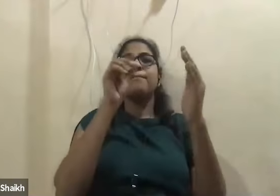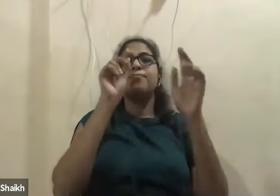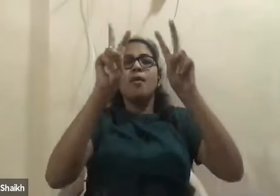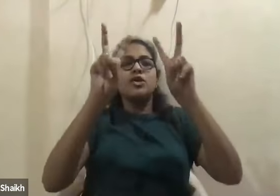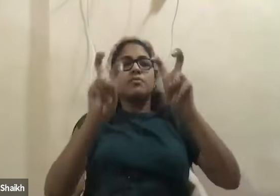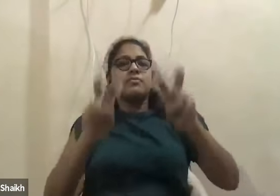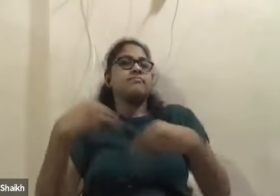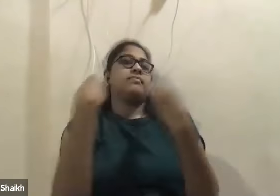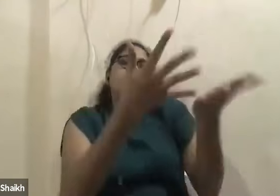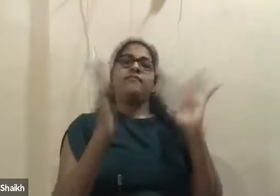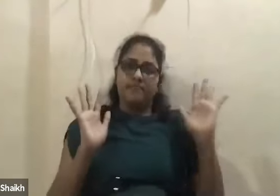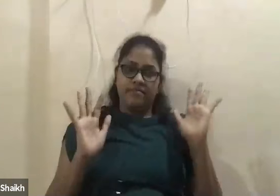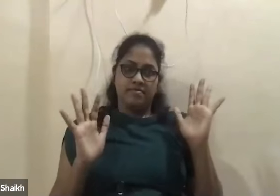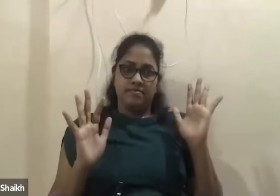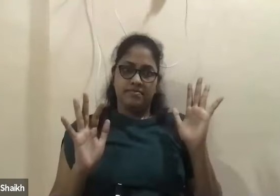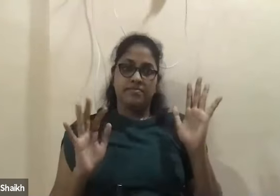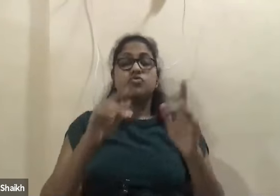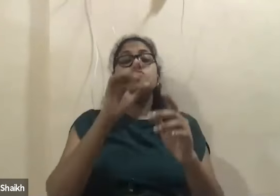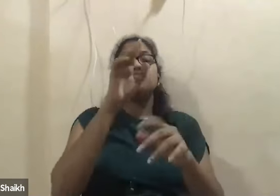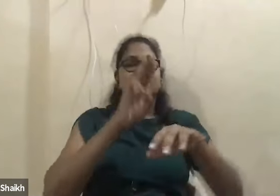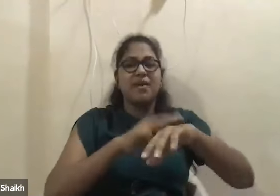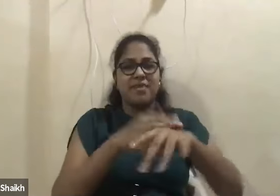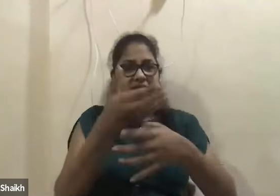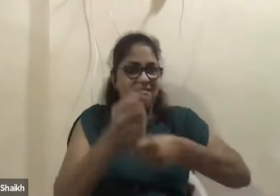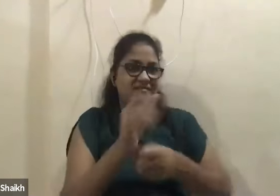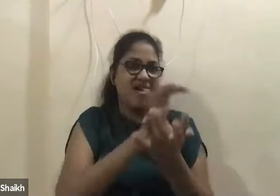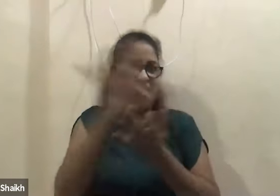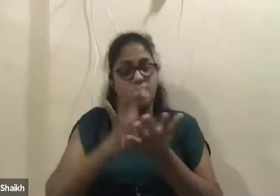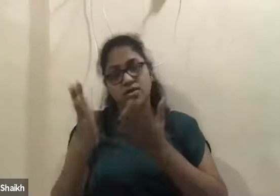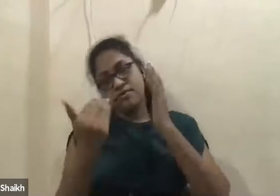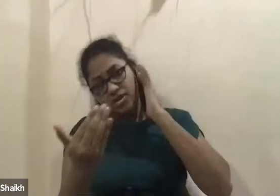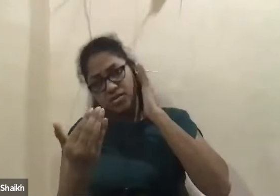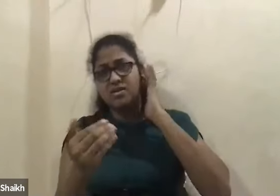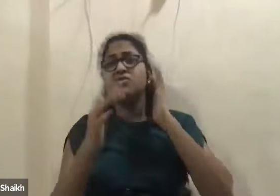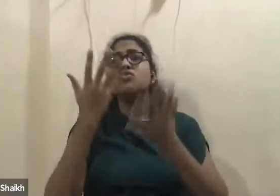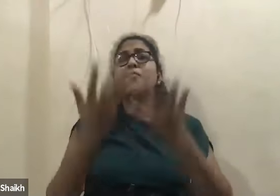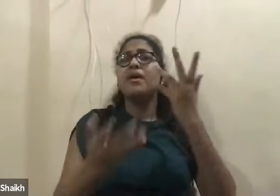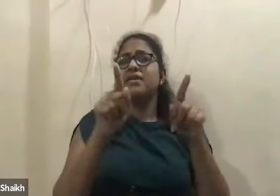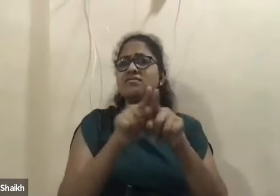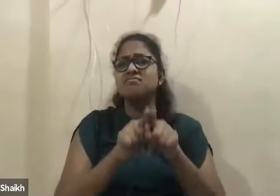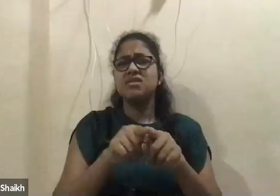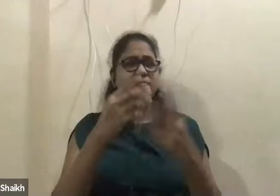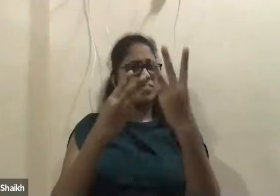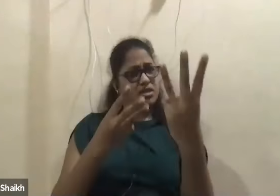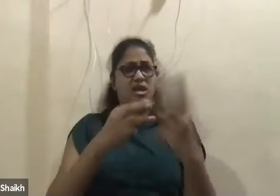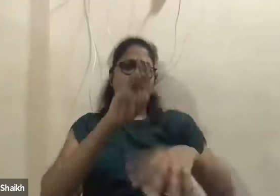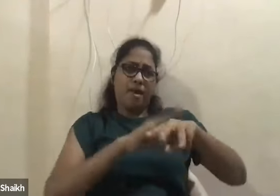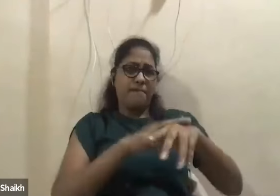कंडीशंस जब ट्रस्टीज को रिमूव किया जा सके, जिससे कोई भी आर्बिट्रेरीली ऐसा ना हो कि तीन ट्रस्टीज हैं, दो कह रहे हैं इसको निकाल देते हैं, चलो